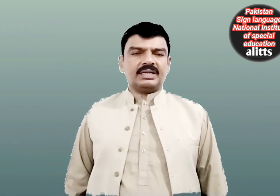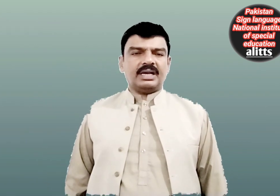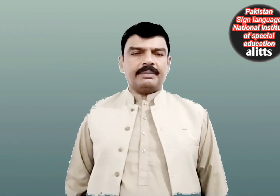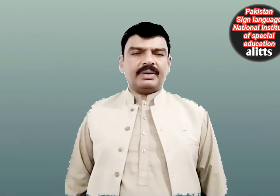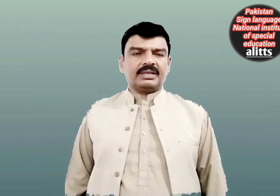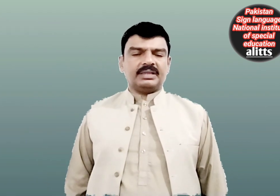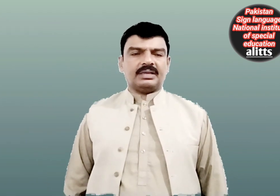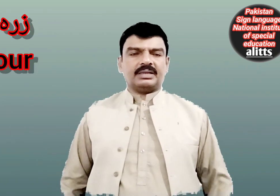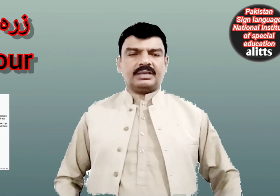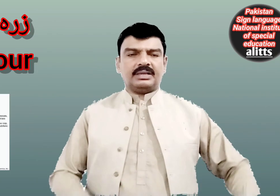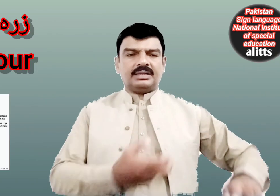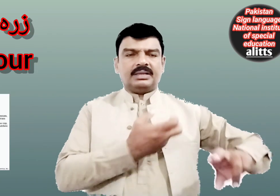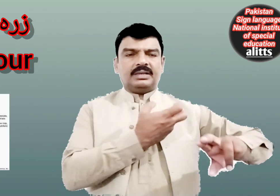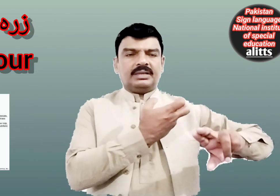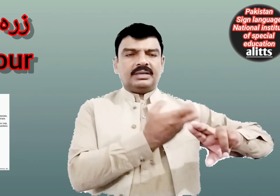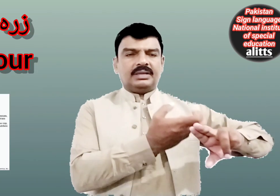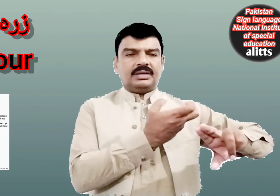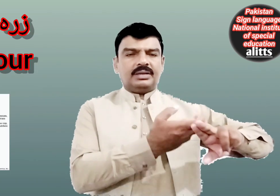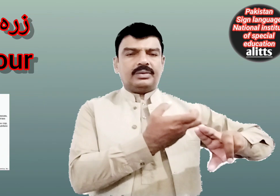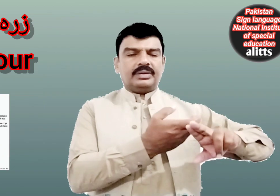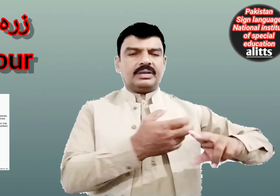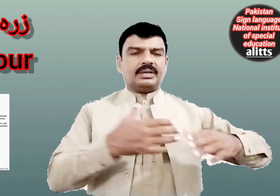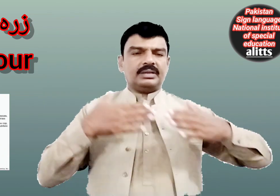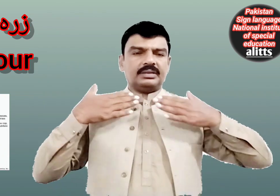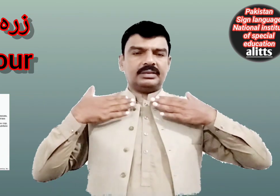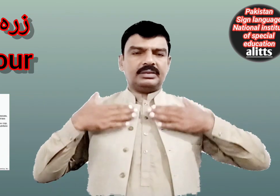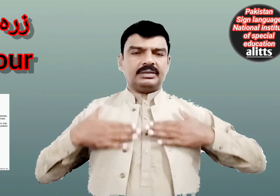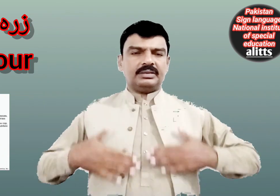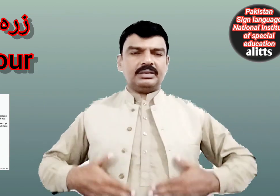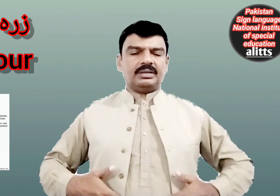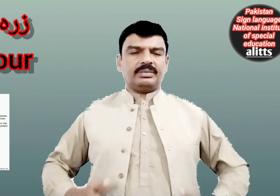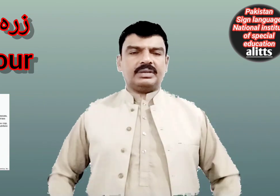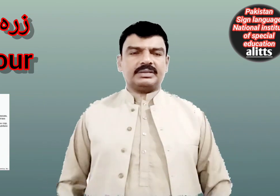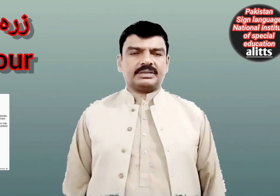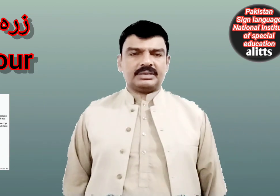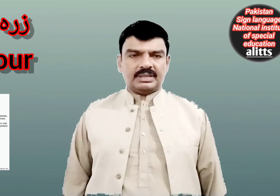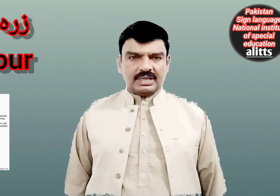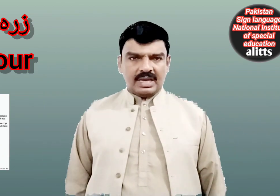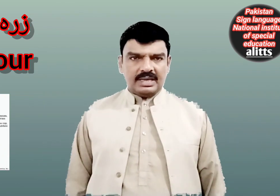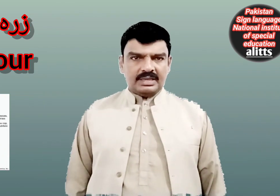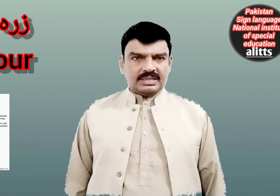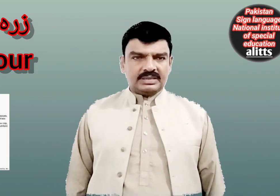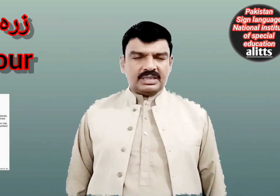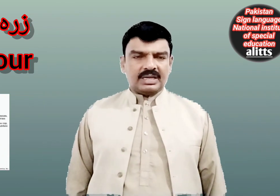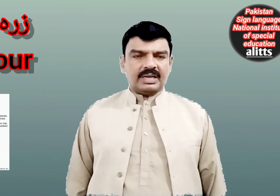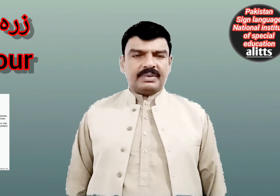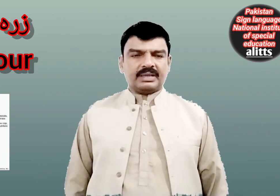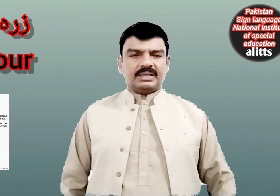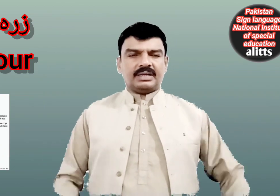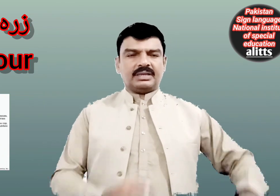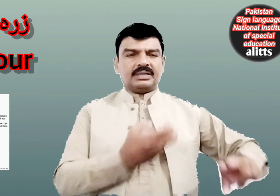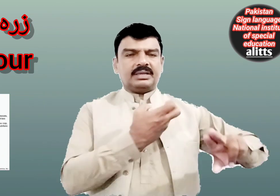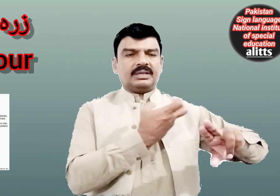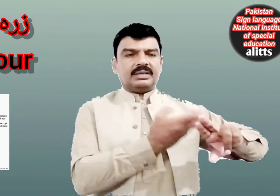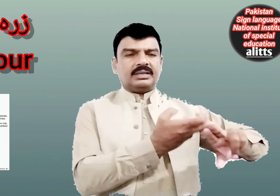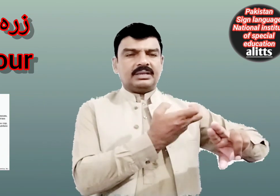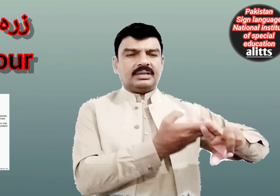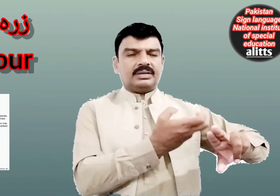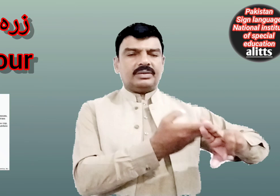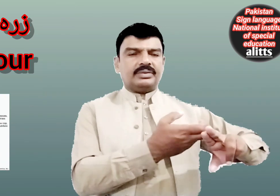जिर्रा बख्तर, लोहे का लिबास। जिर्रा बख्तर, लोहे